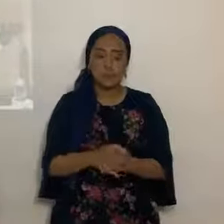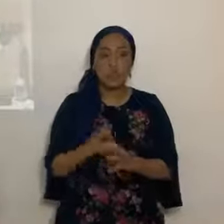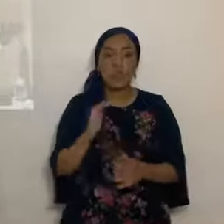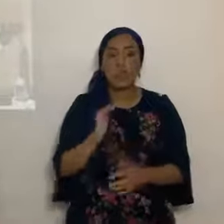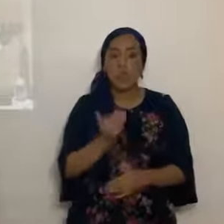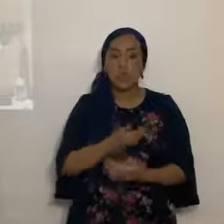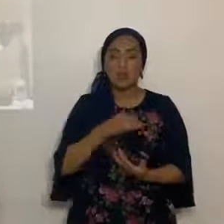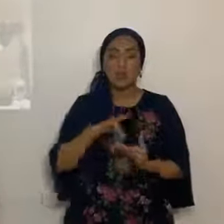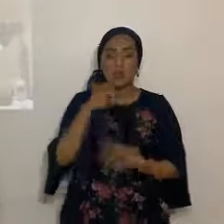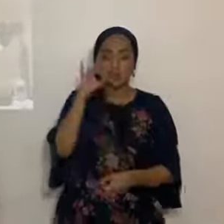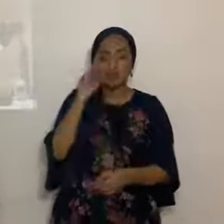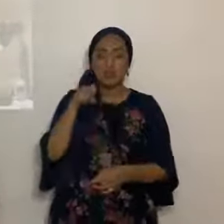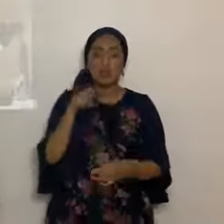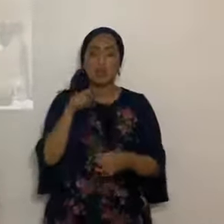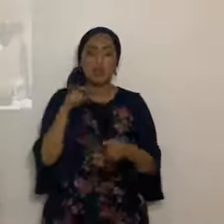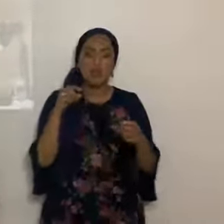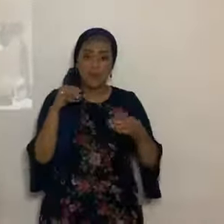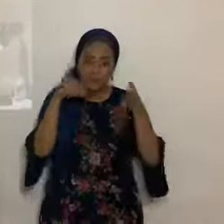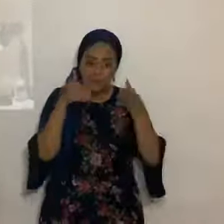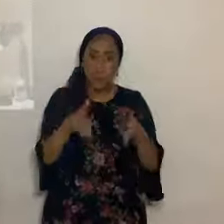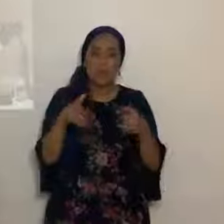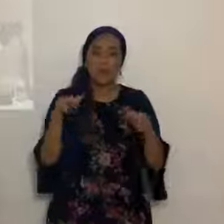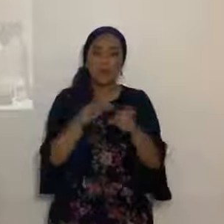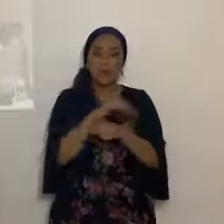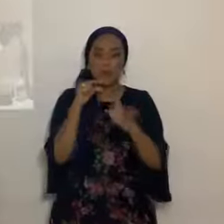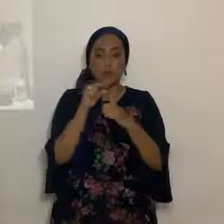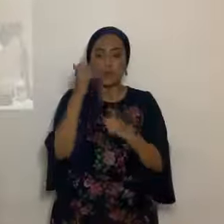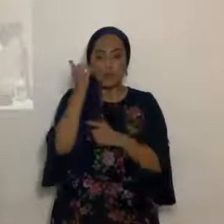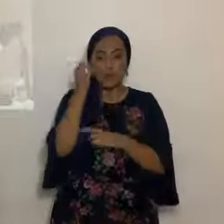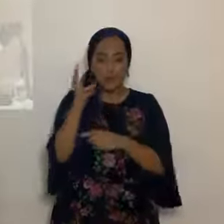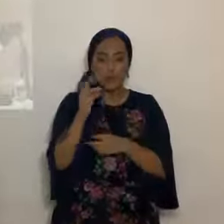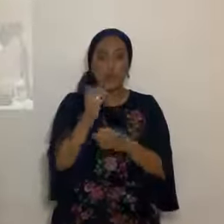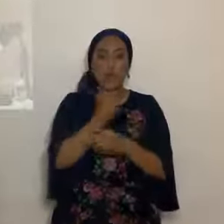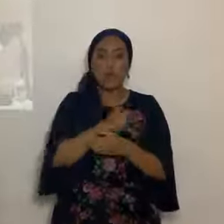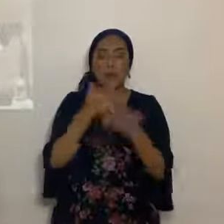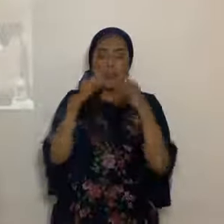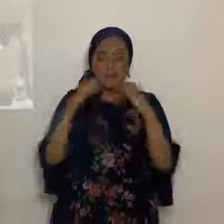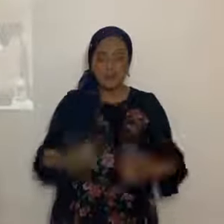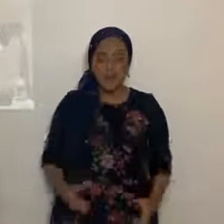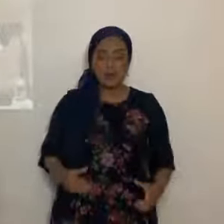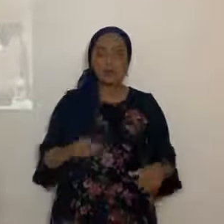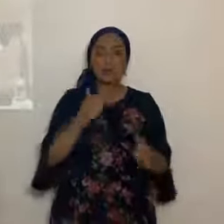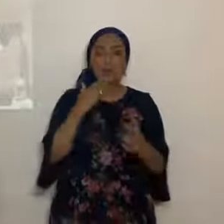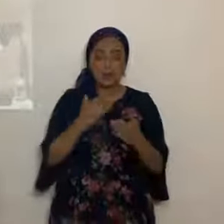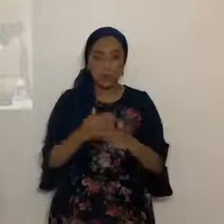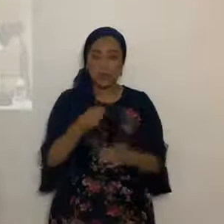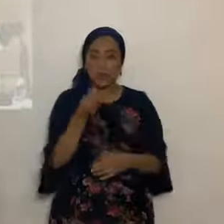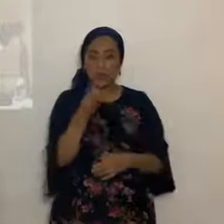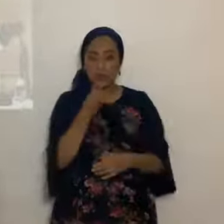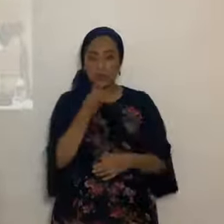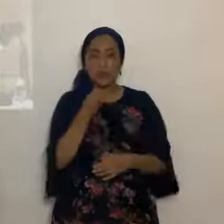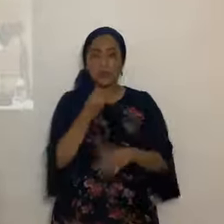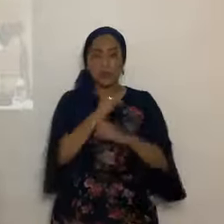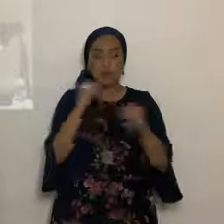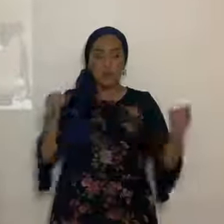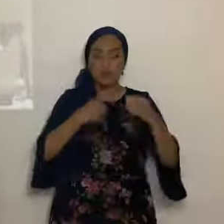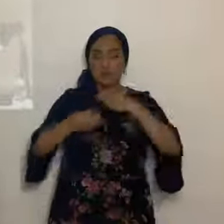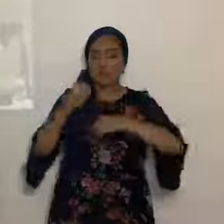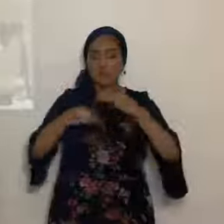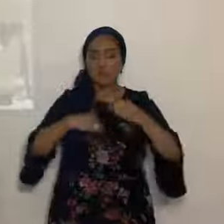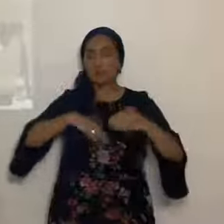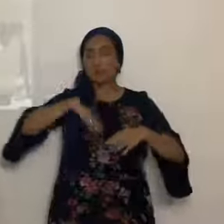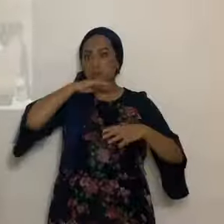nuestra alma tiene que estar nutrida en la palabra de Yahshua. Y nuestro cuerpo bien alimentado, sin glutonerías, dice